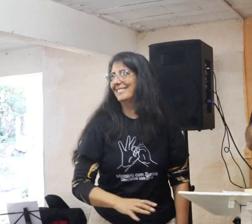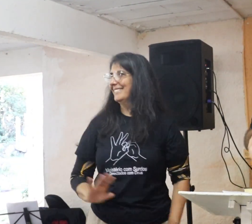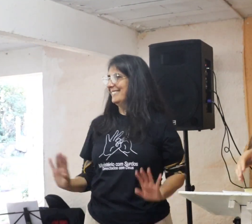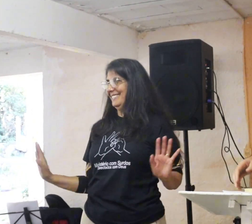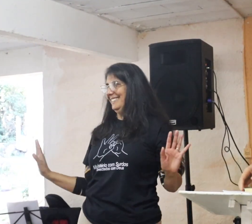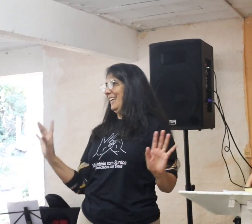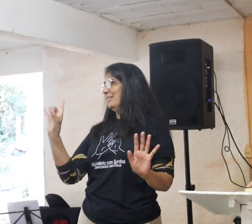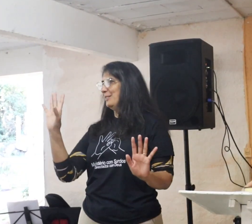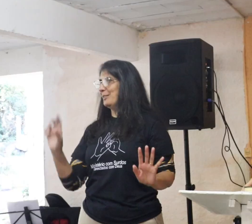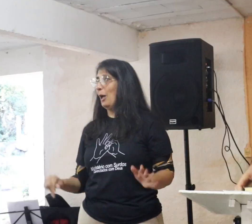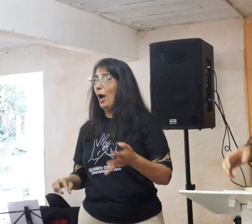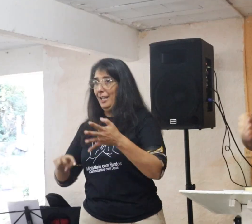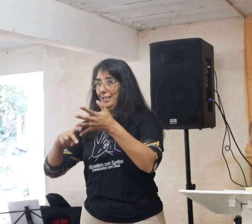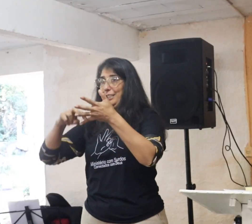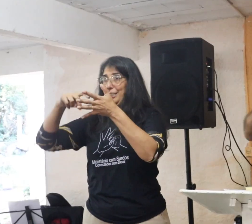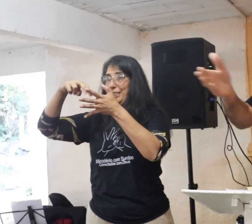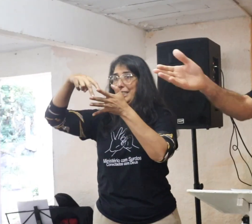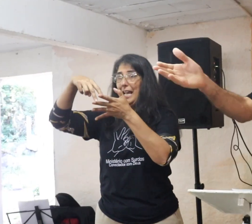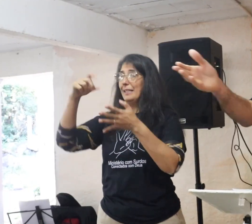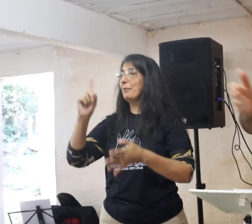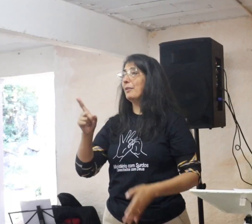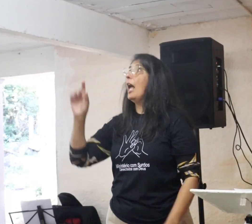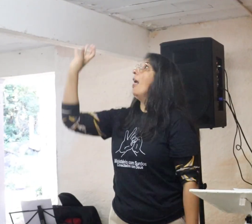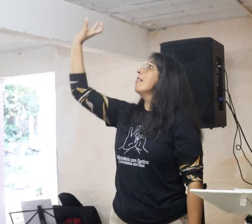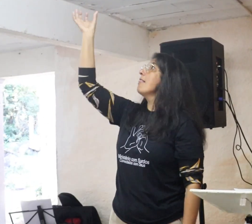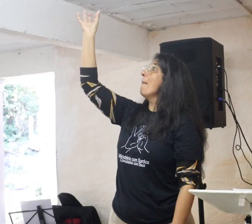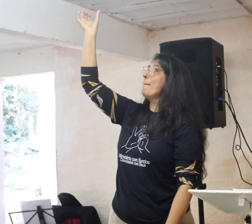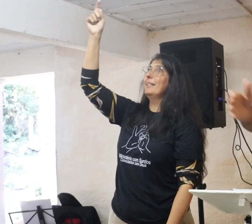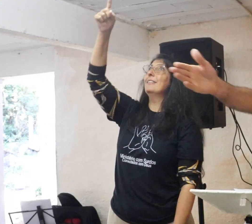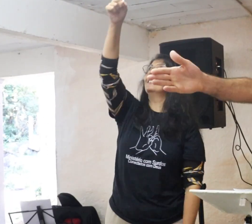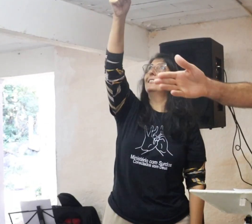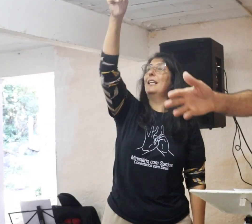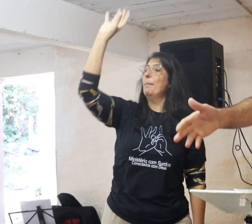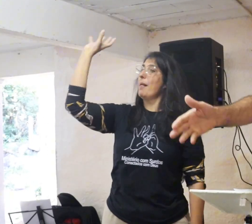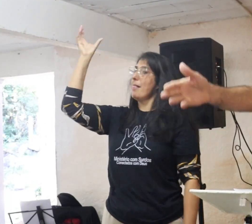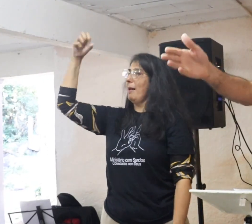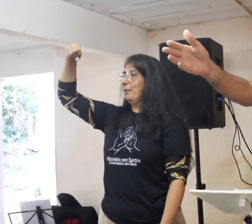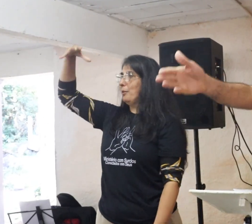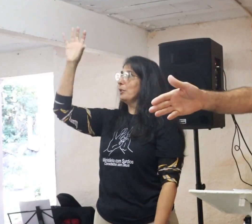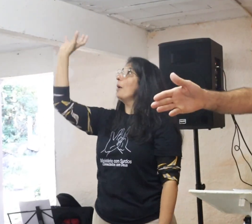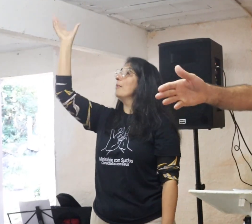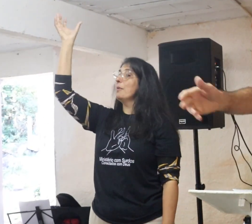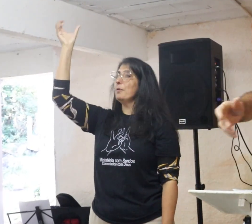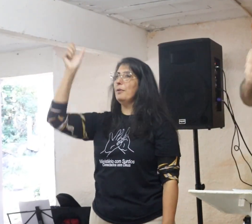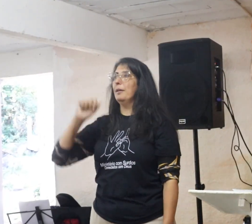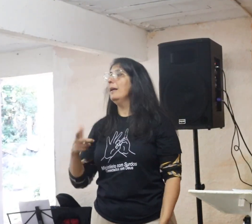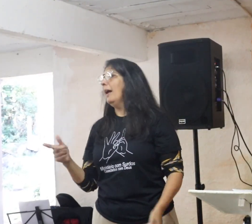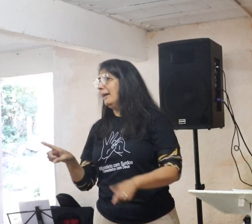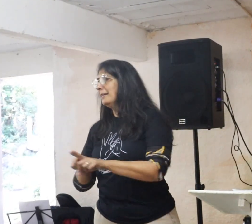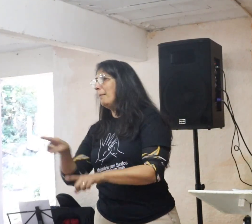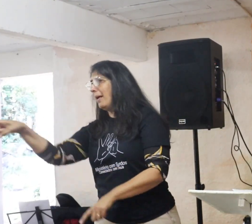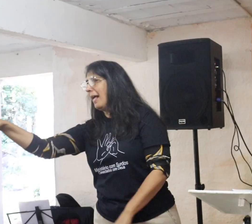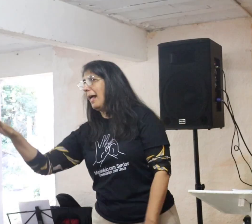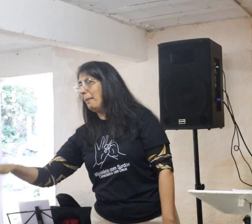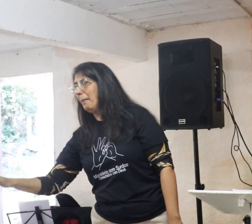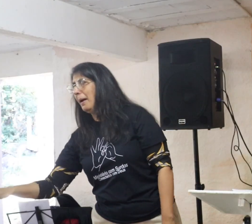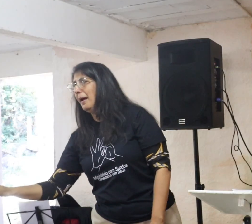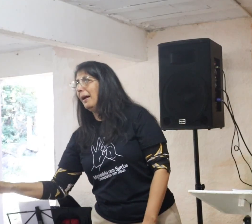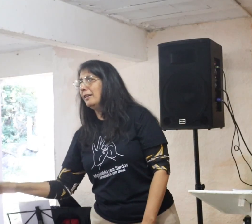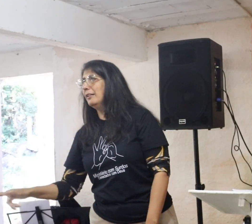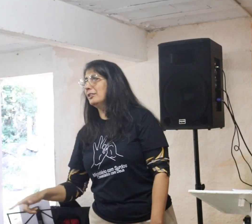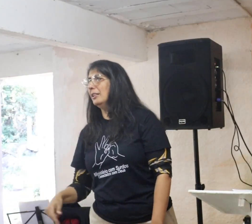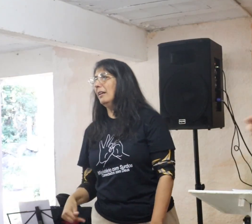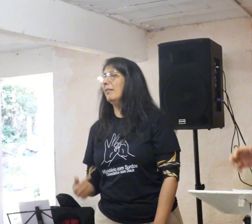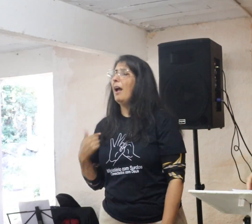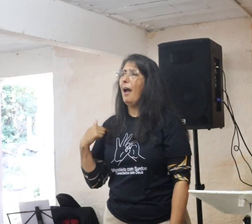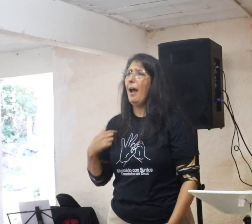Não precisa de escada. E também para trocar a lâmpada lá em casa, né? Aí eu vou pegar alguma na prateleira, aí a Vanessa fala, não, pega isso aqui para eu não ter que montar a escada. Aí eu